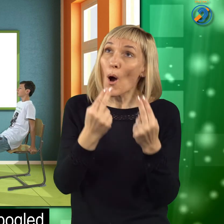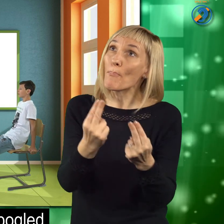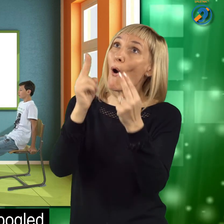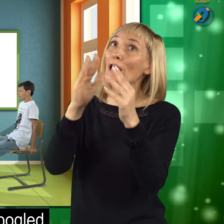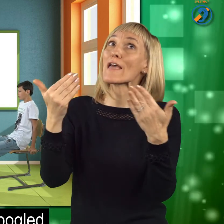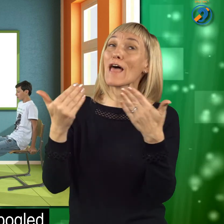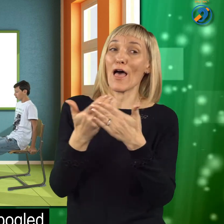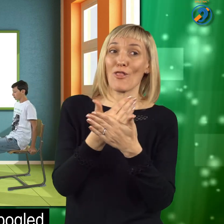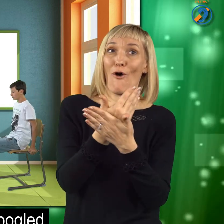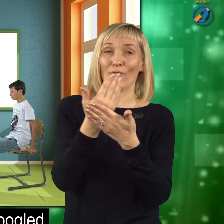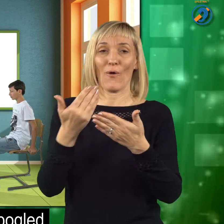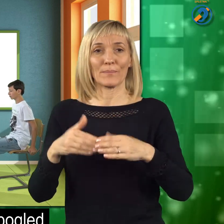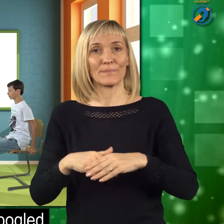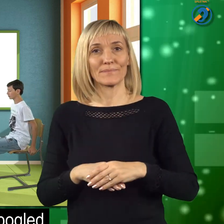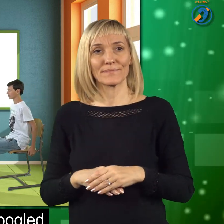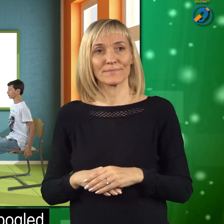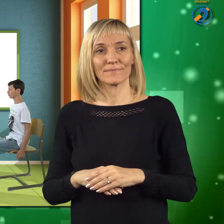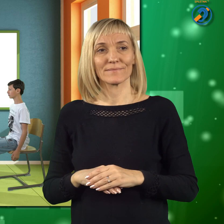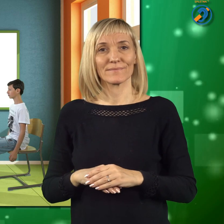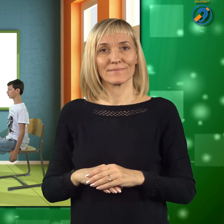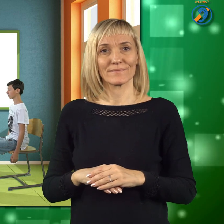na novo naravnaj.